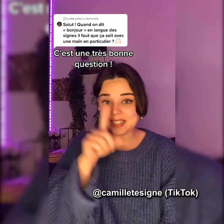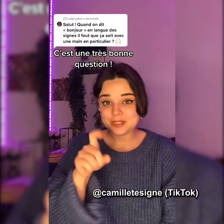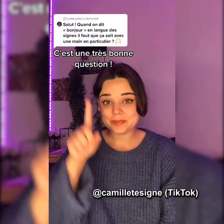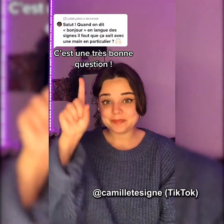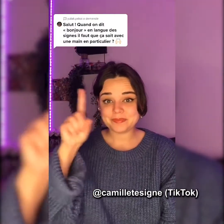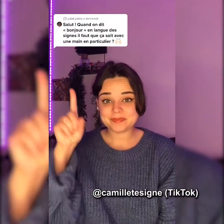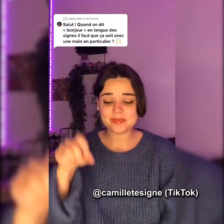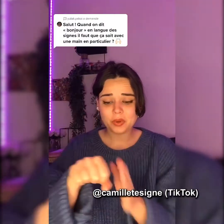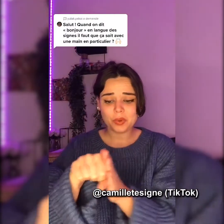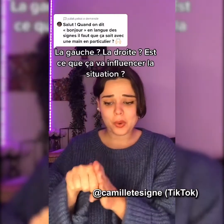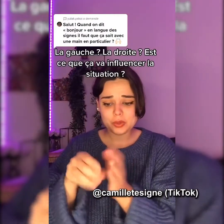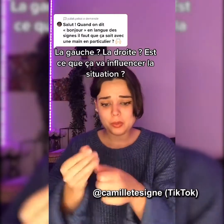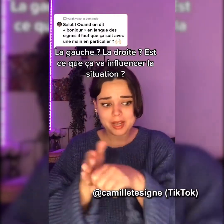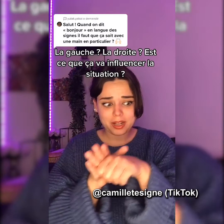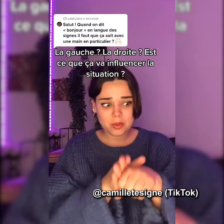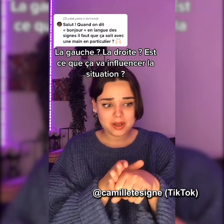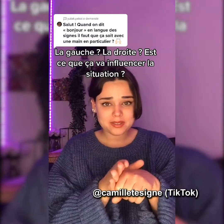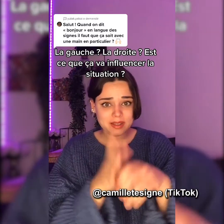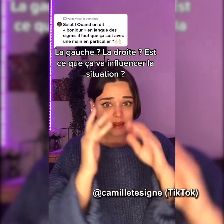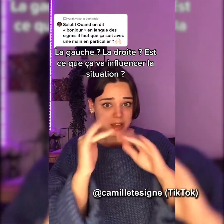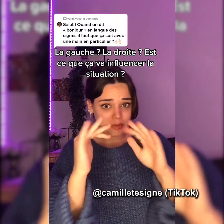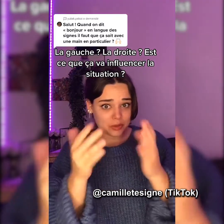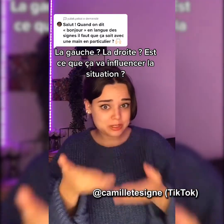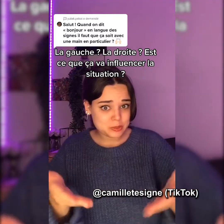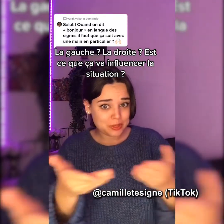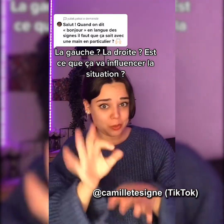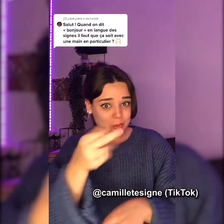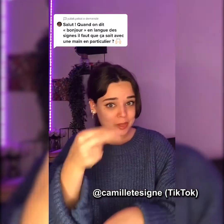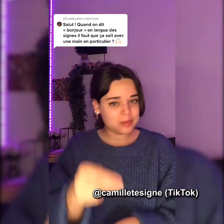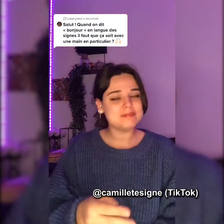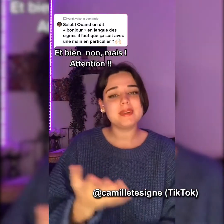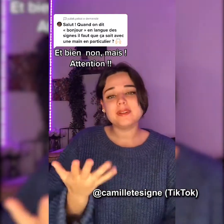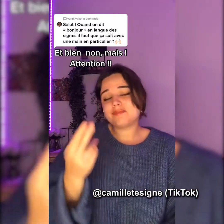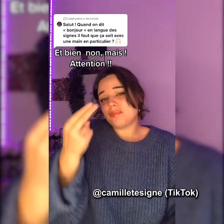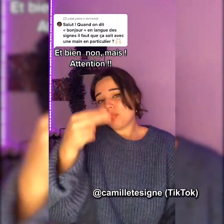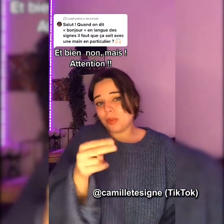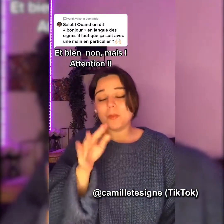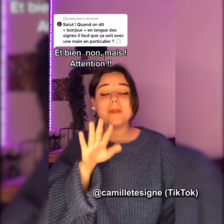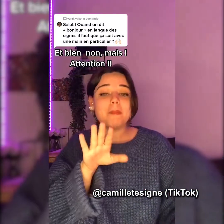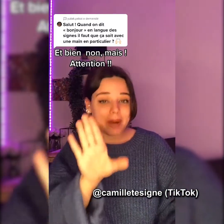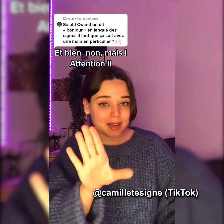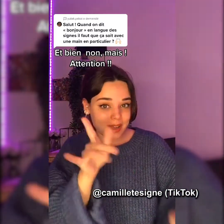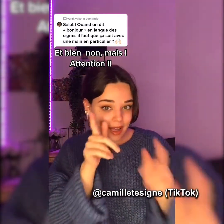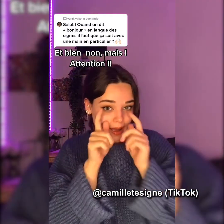très bonne question. La gauche ou bien la droite, est-ce que ça va influencer la situation, oui ou non ? Eh bien non. Mais,